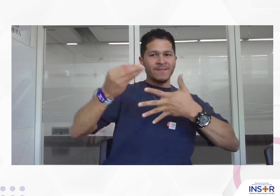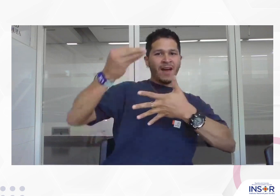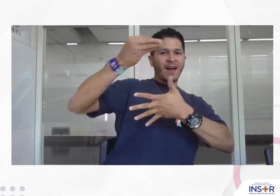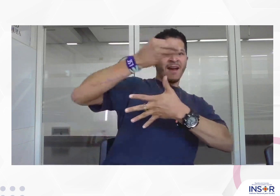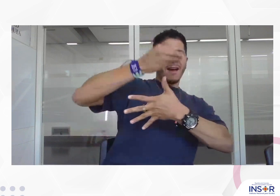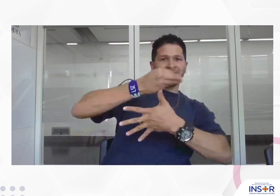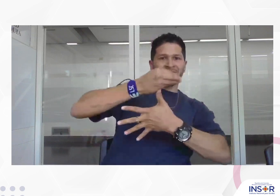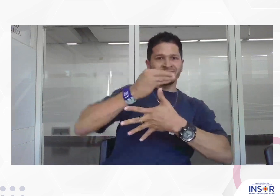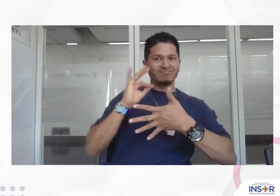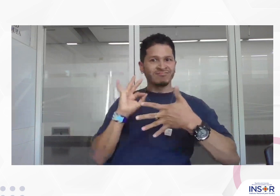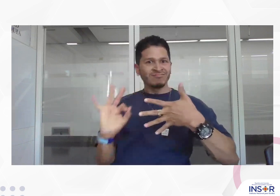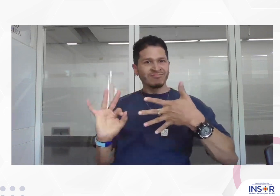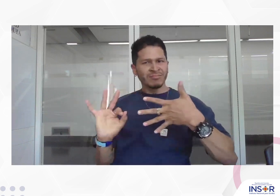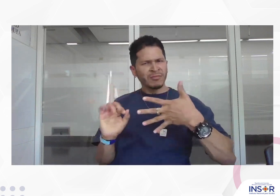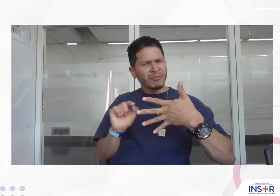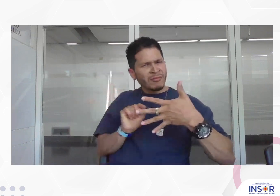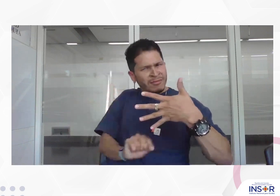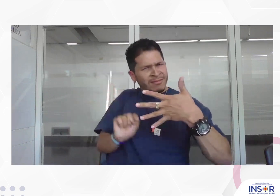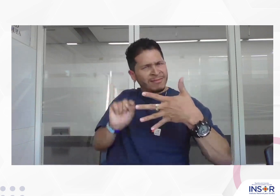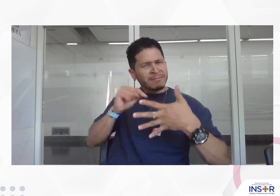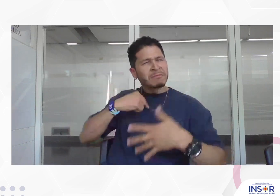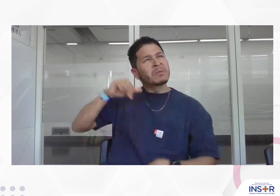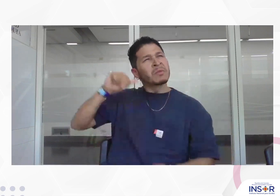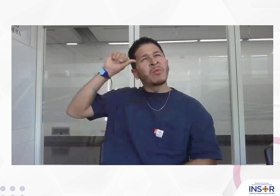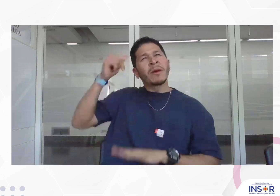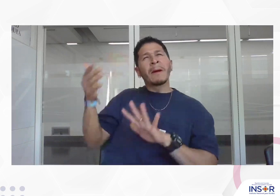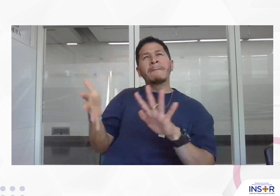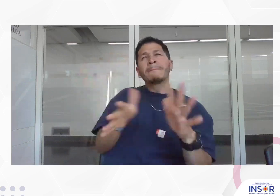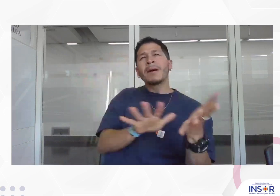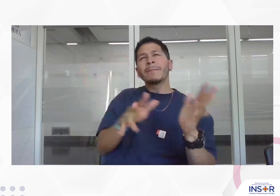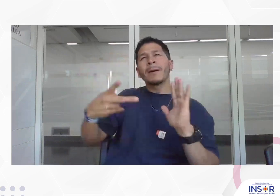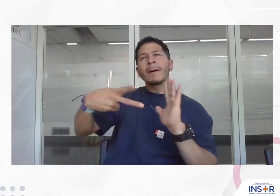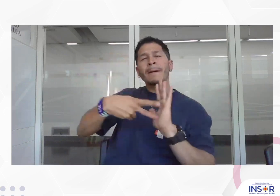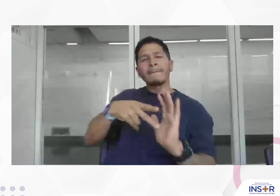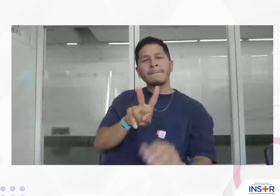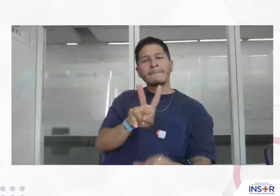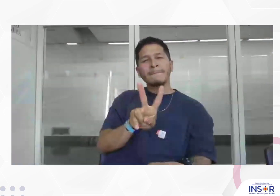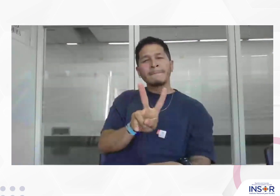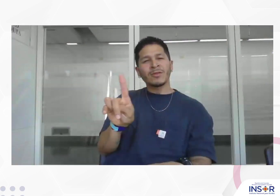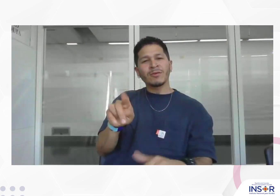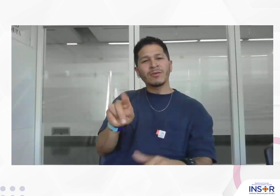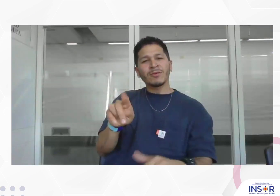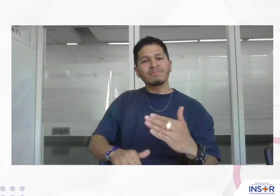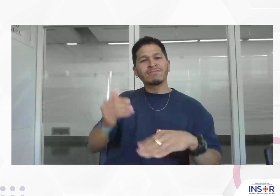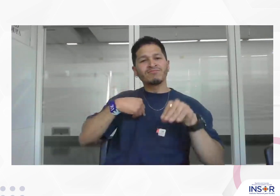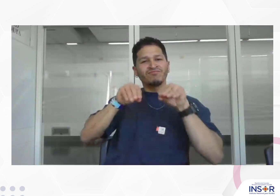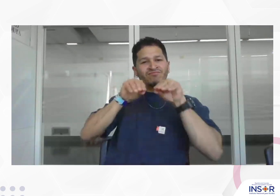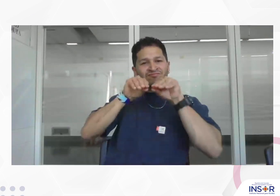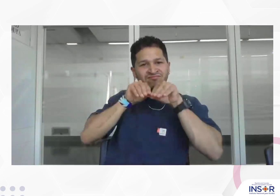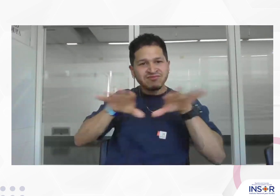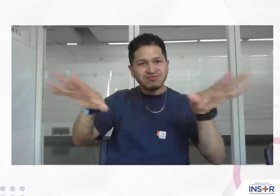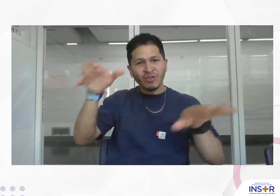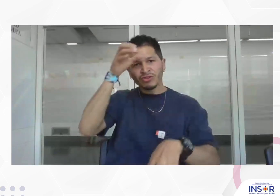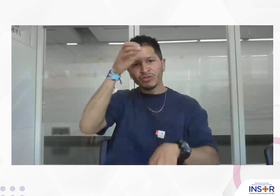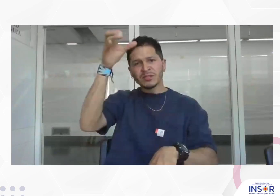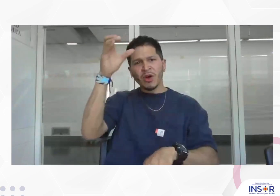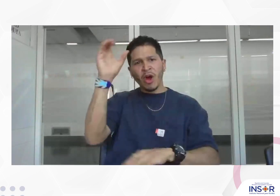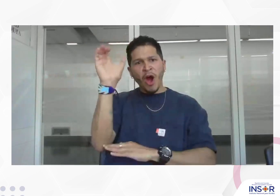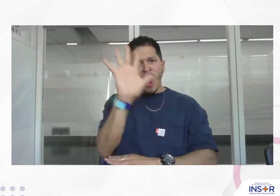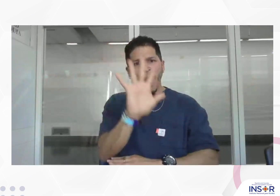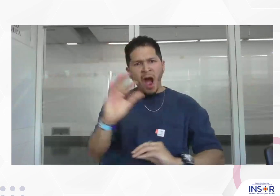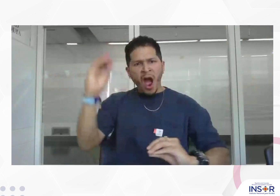resultaba siendo la referente de la siguiente y así sucesivamente. Entonces, más o menos inicié esto